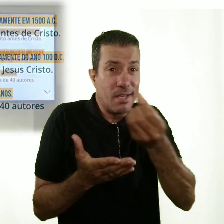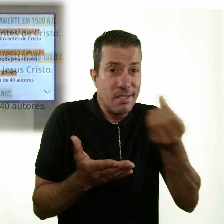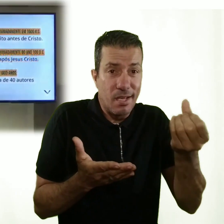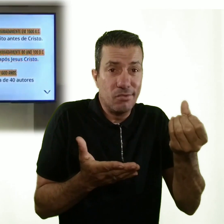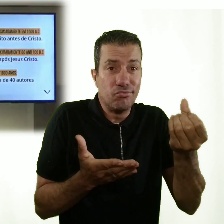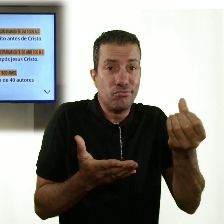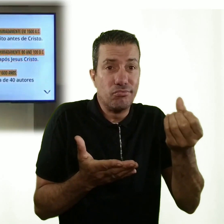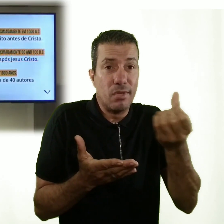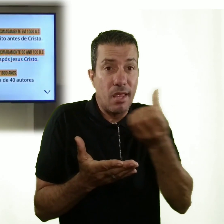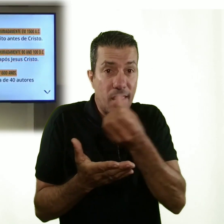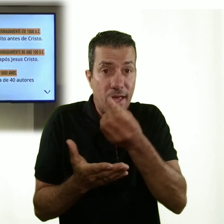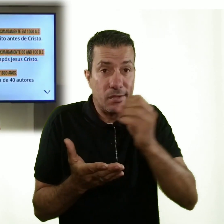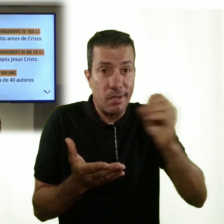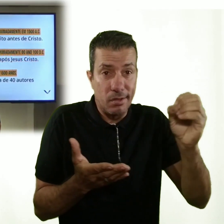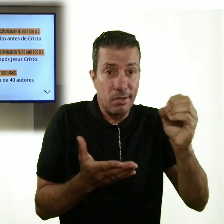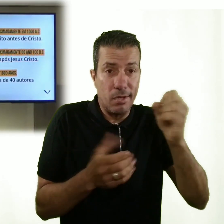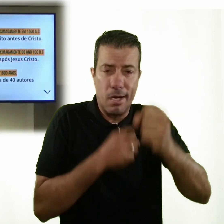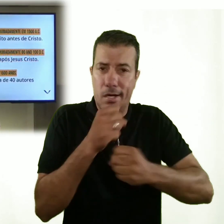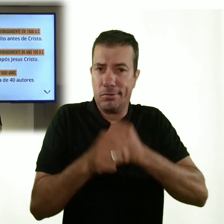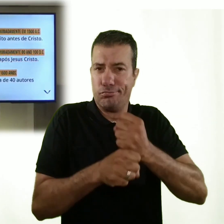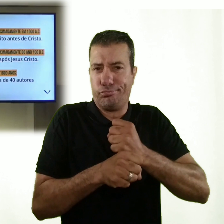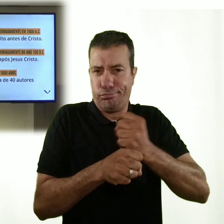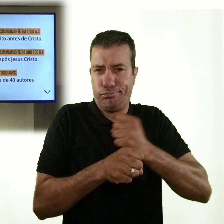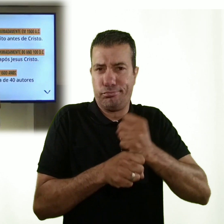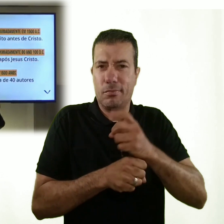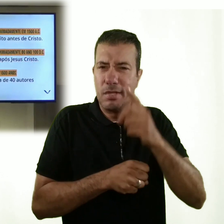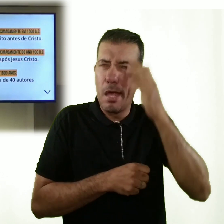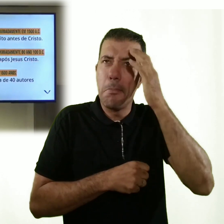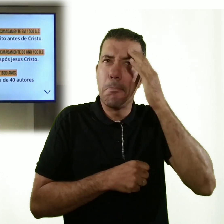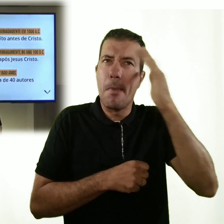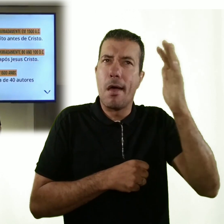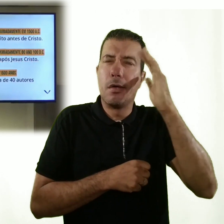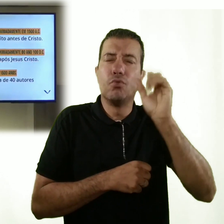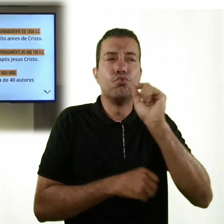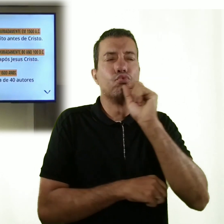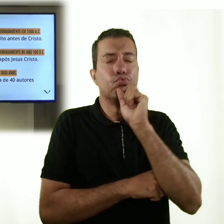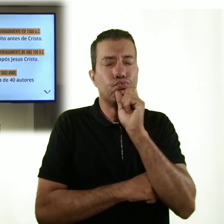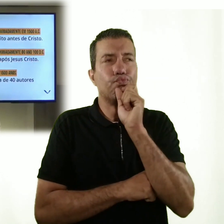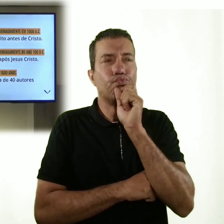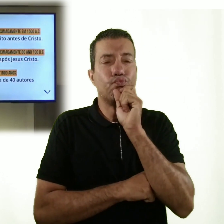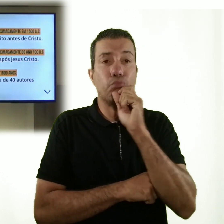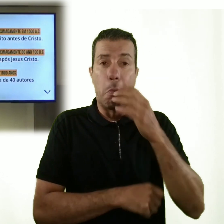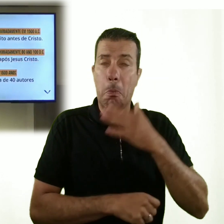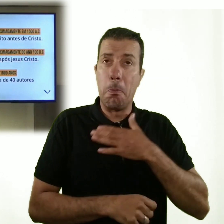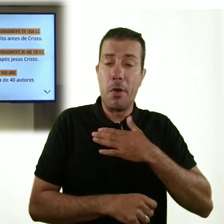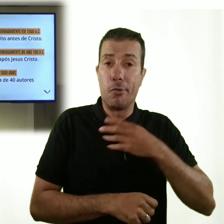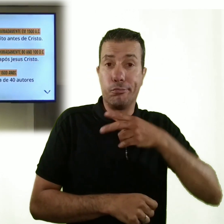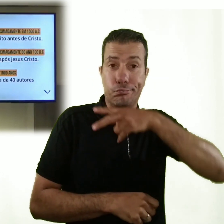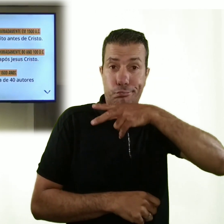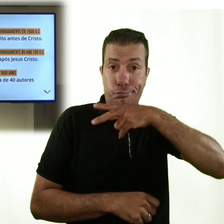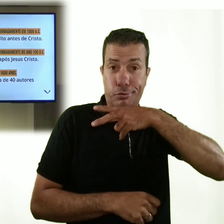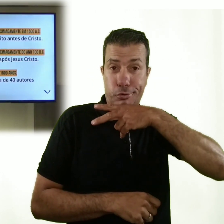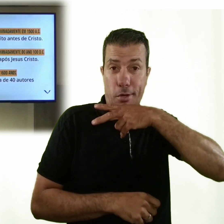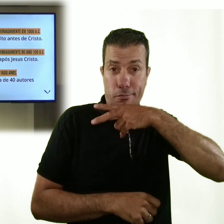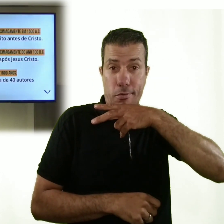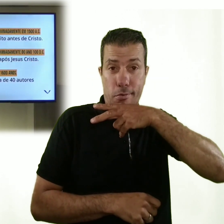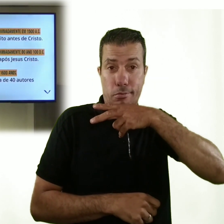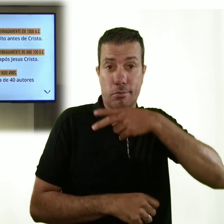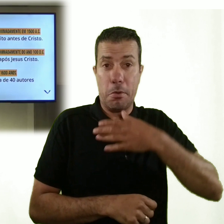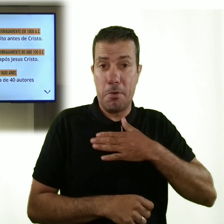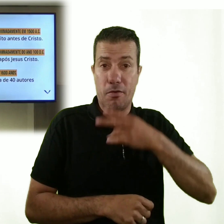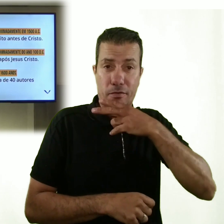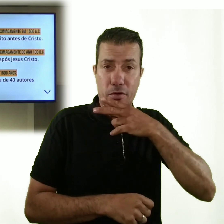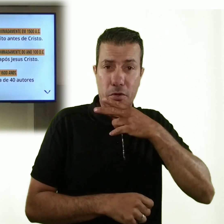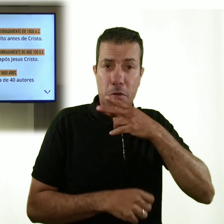aqui. Você imagina o seguinte, que o meu bisavô, que morava em